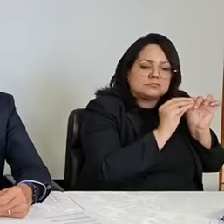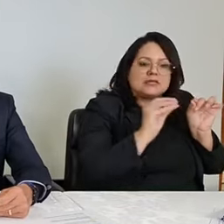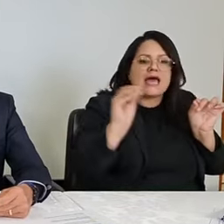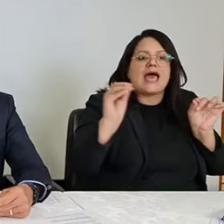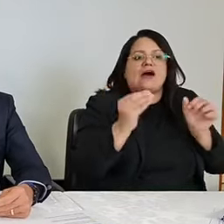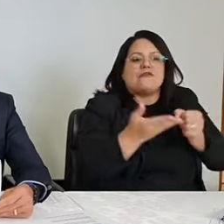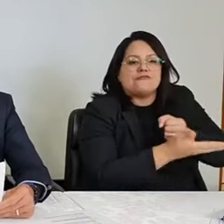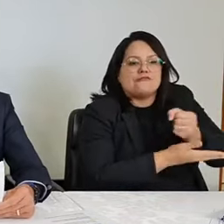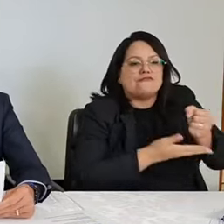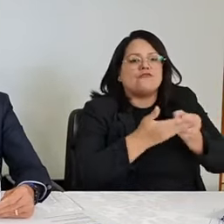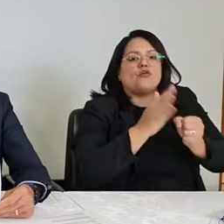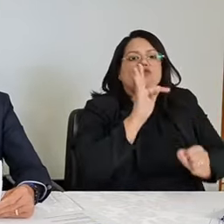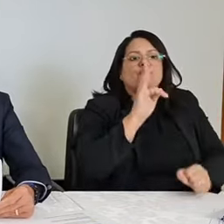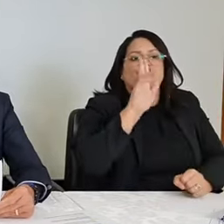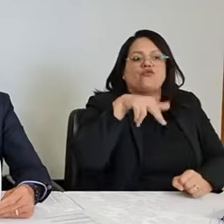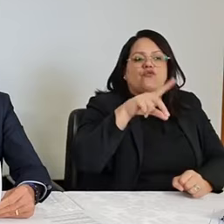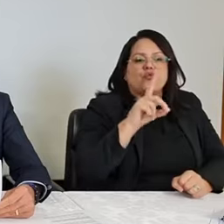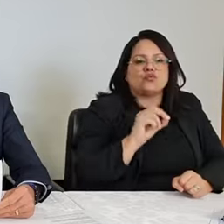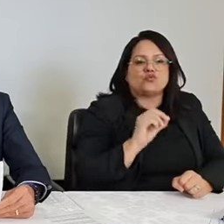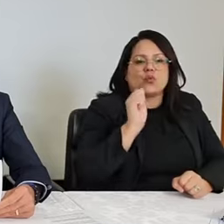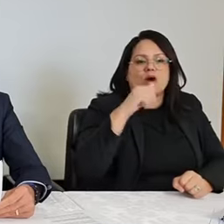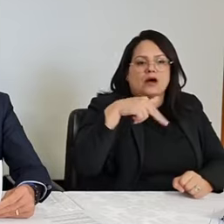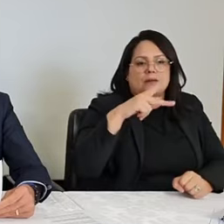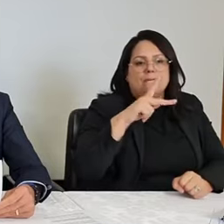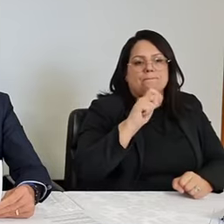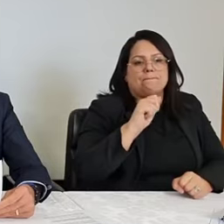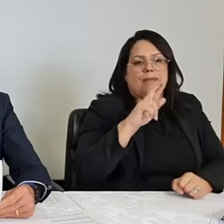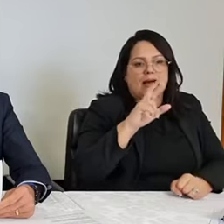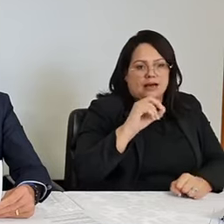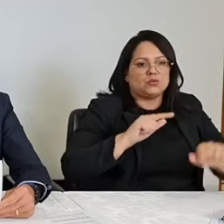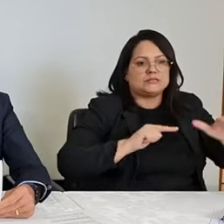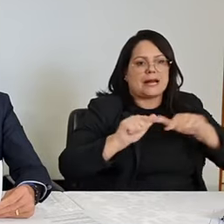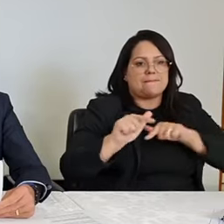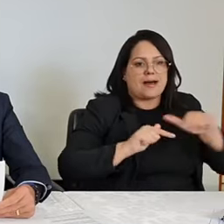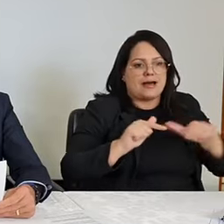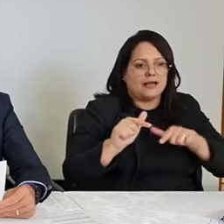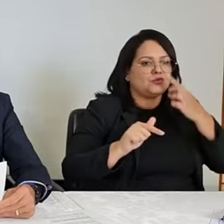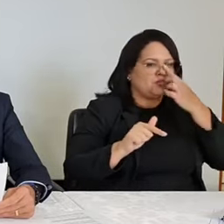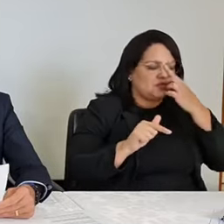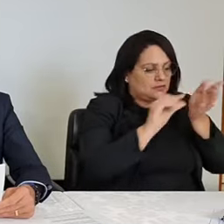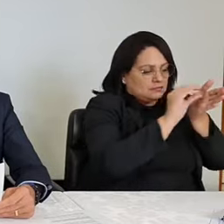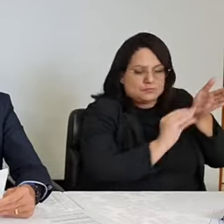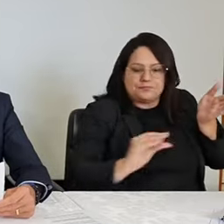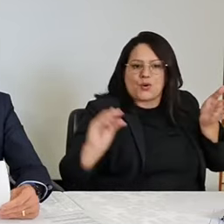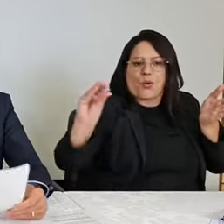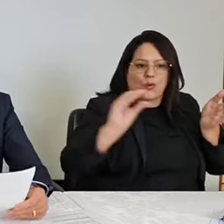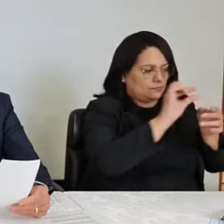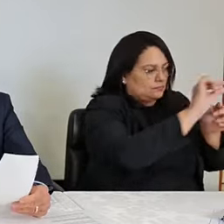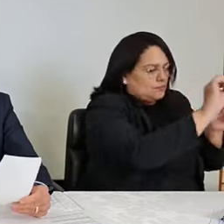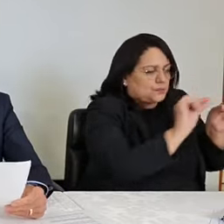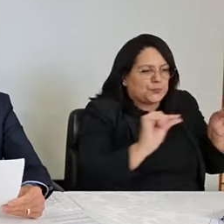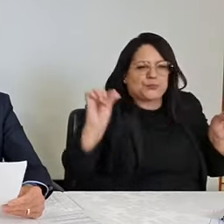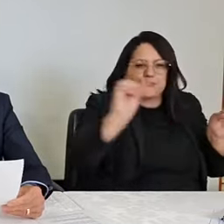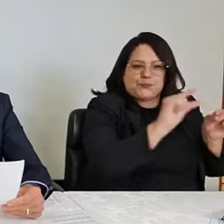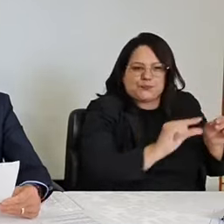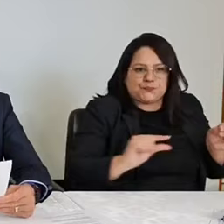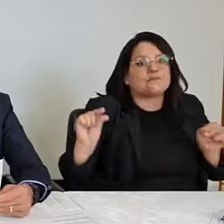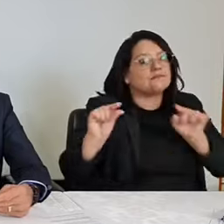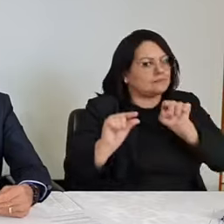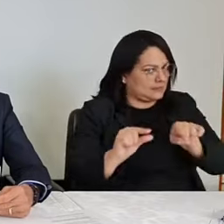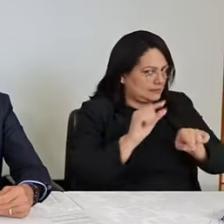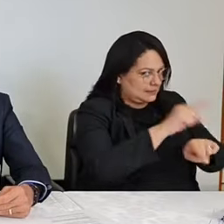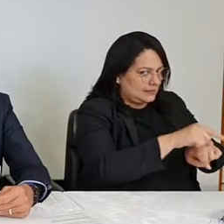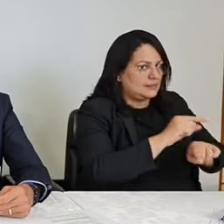Amparo ao Trabalhador. Além desse recurso, lá 10 anos atrás, mais ou menos, o governo passado botou